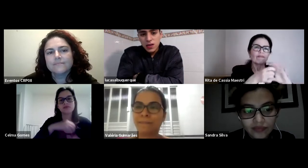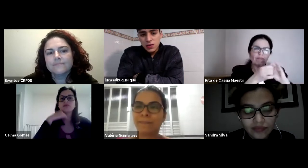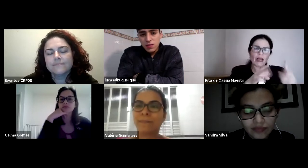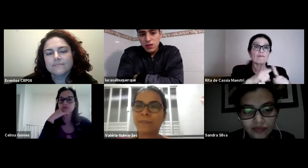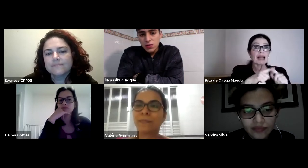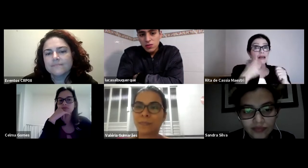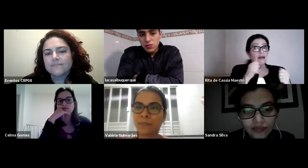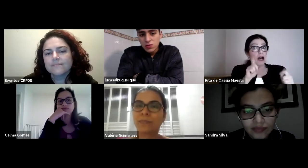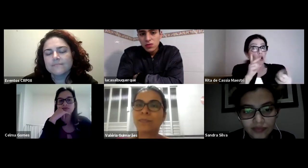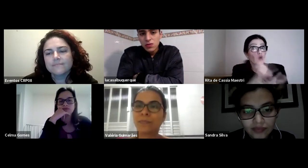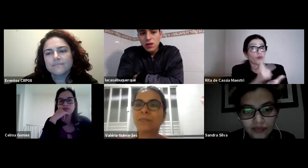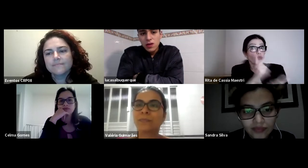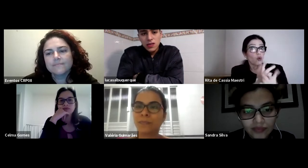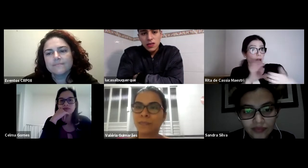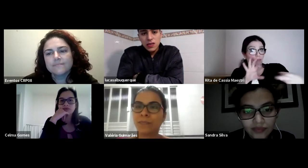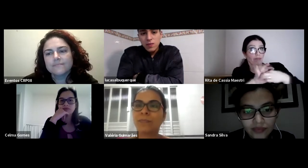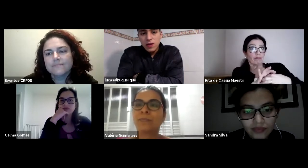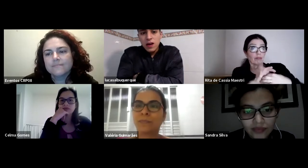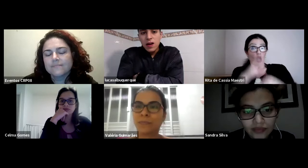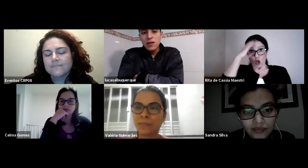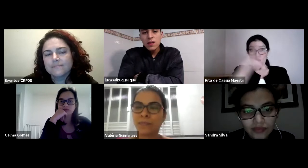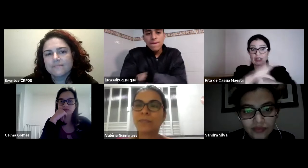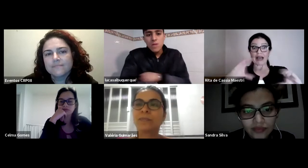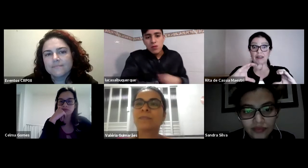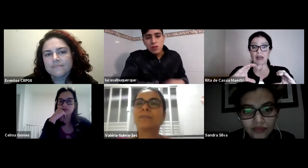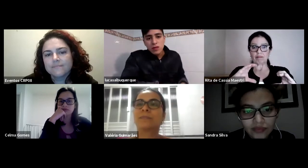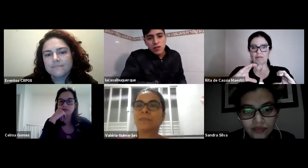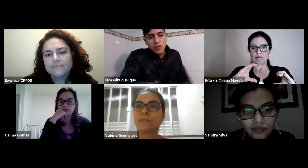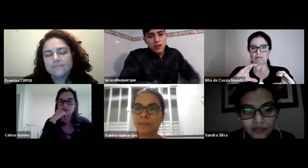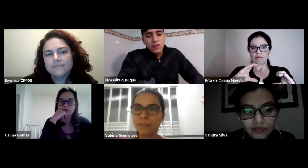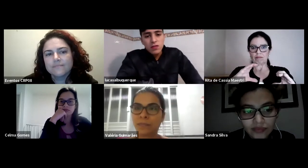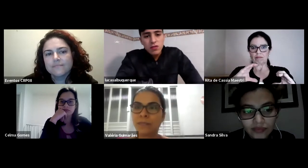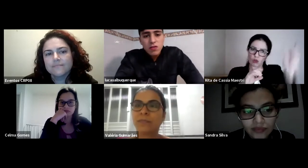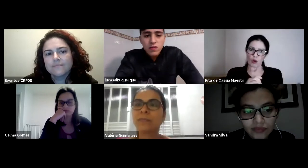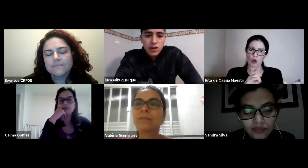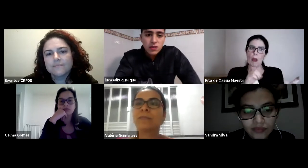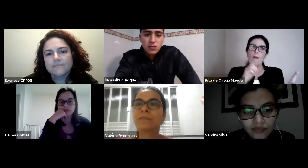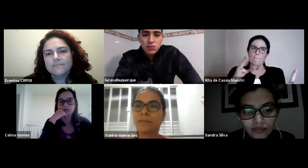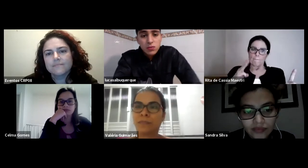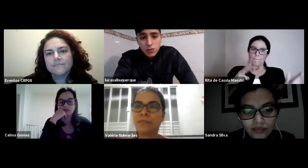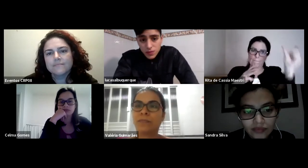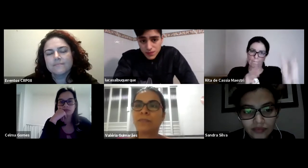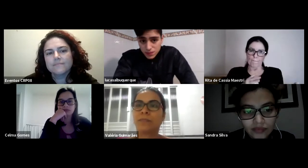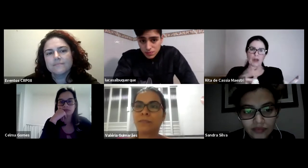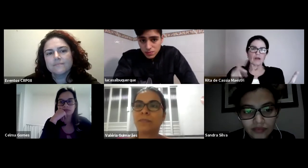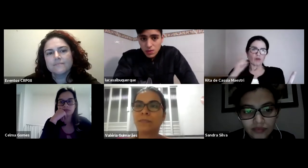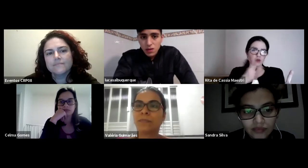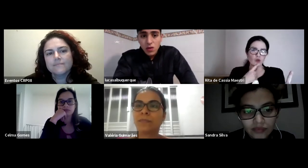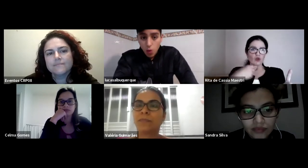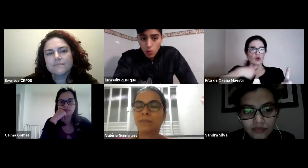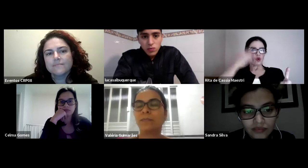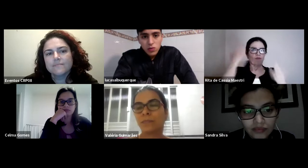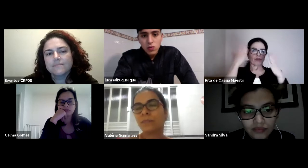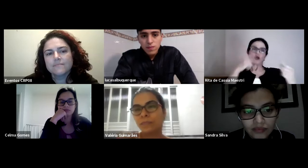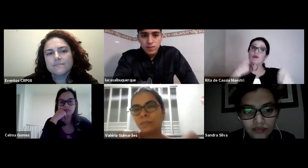esse relacionamento com o surdo, essa questão da liberdade, continua desenvolvendo esse vínculo de confiança com o surdo,